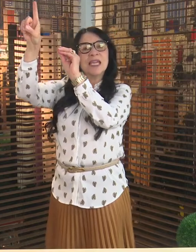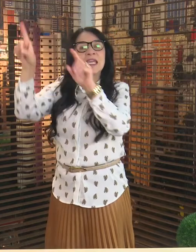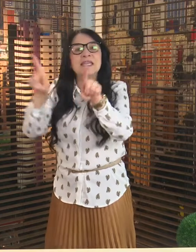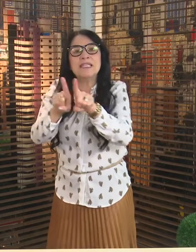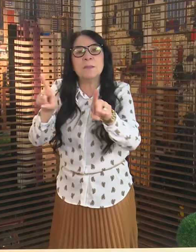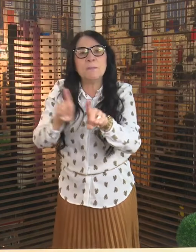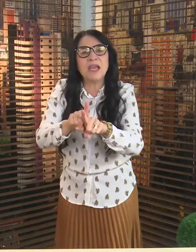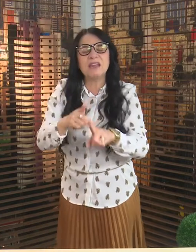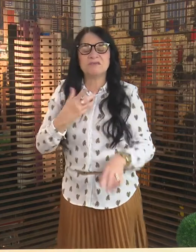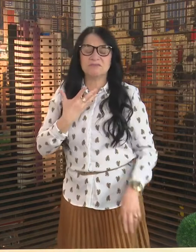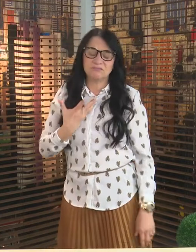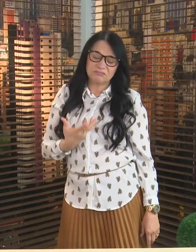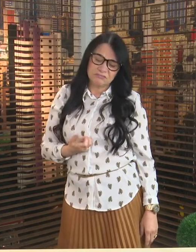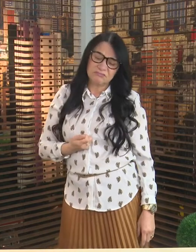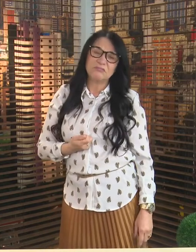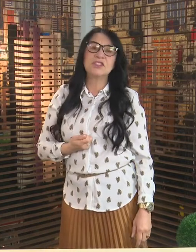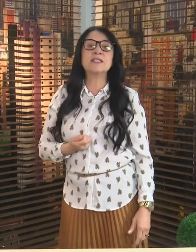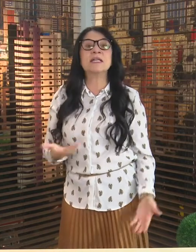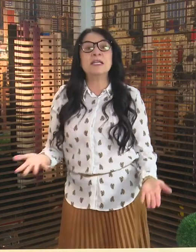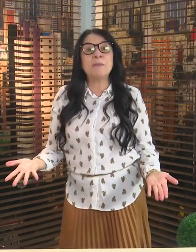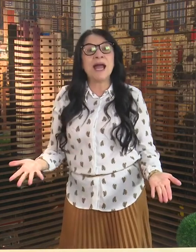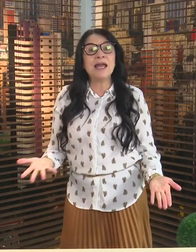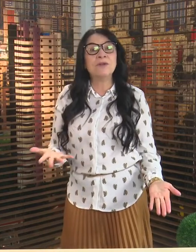E também desanimaram.